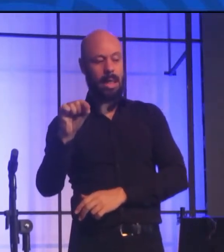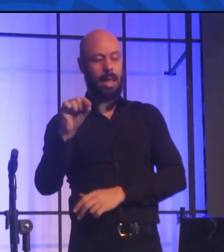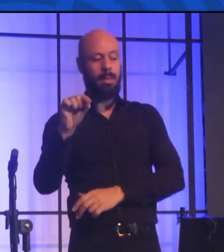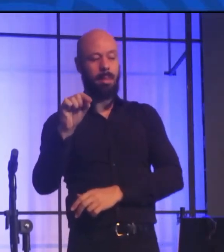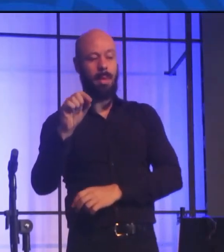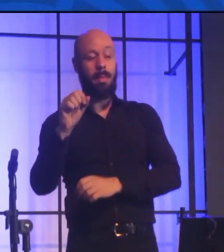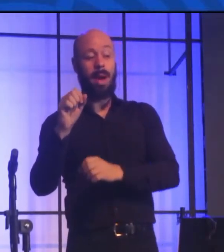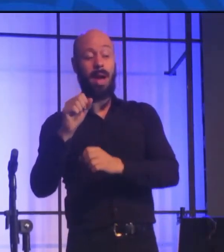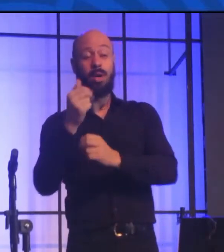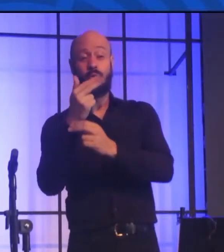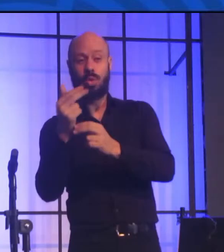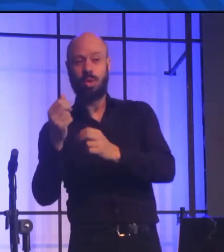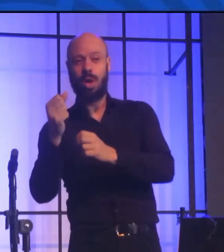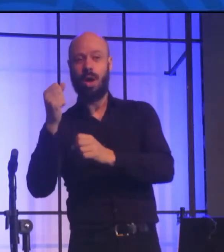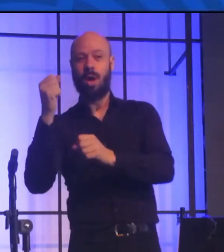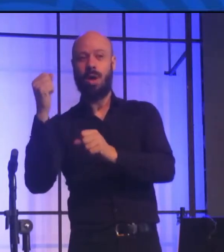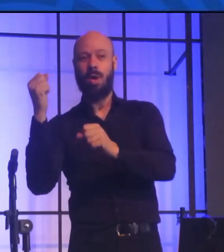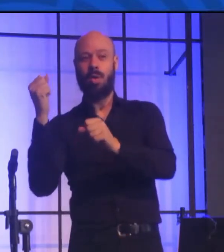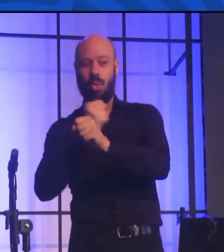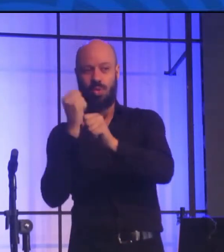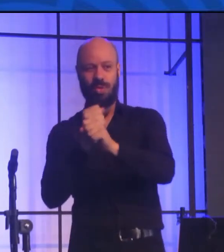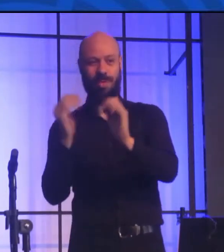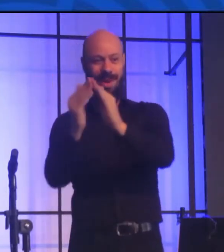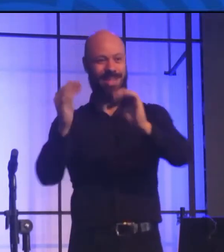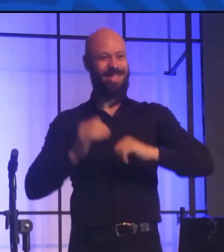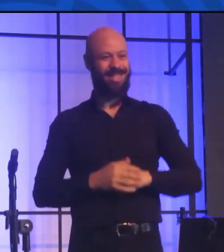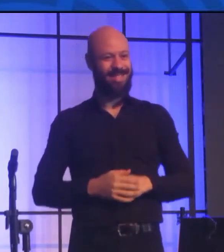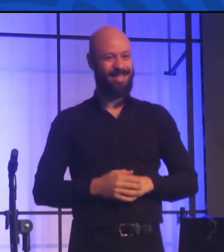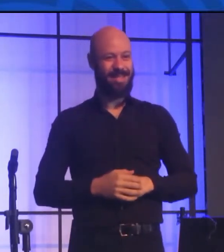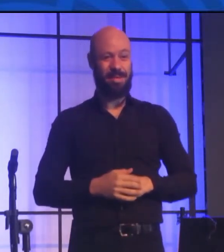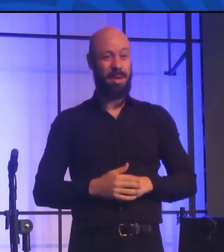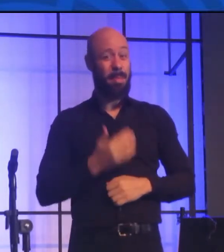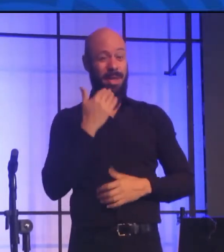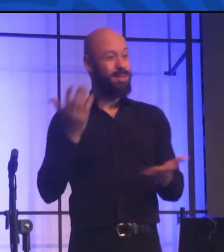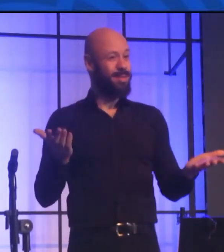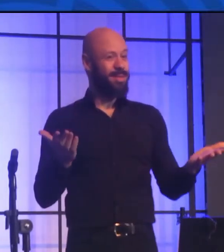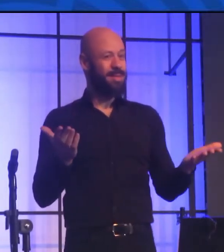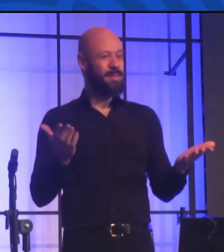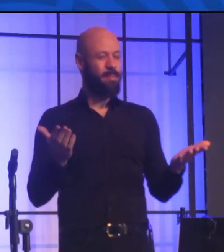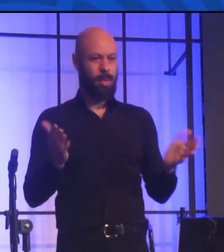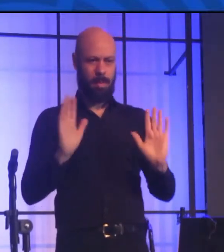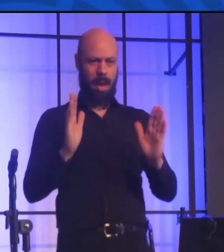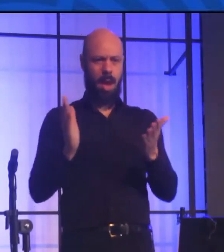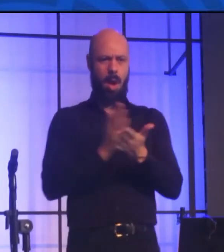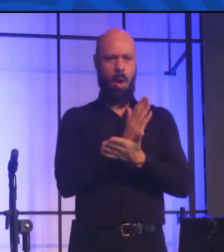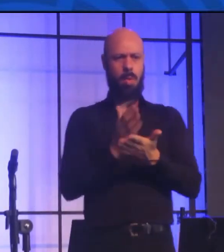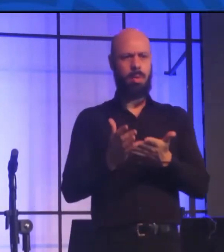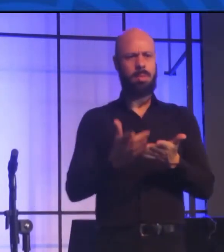que estão esperando que Deus fale. Estão esperando que Deus